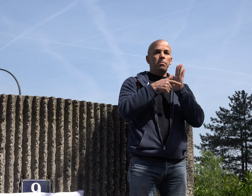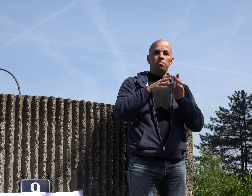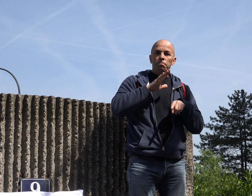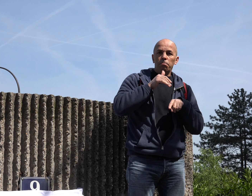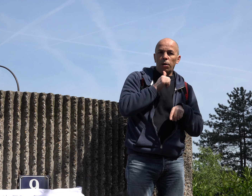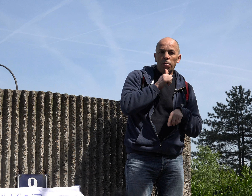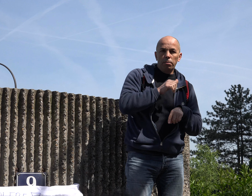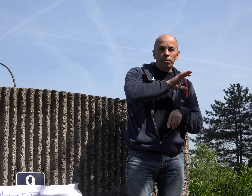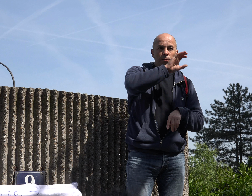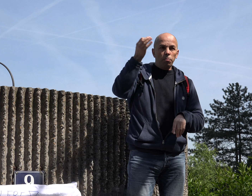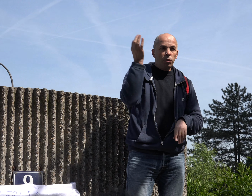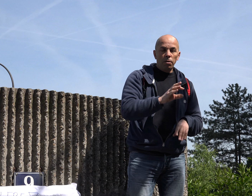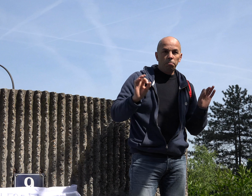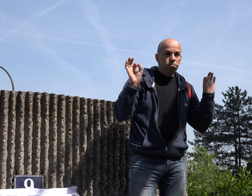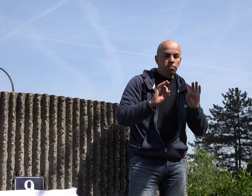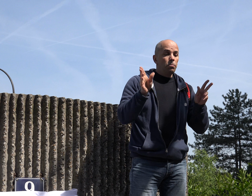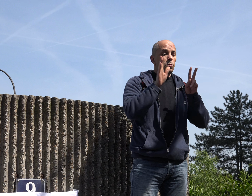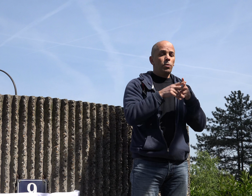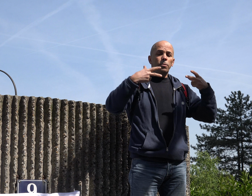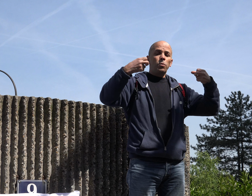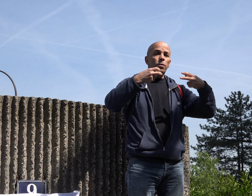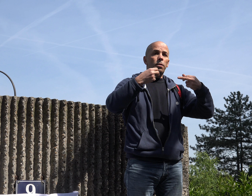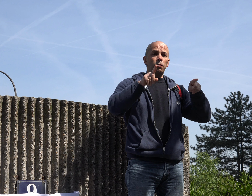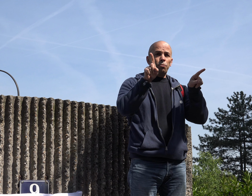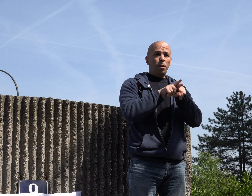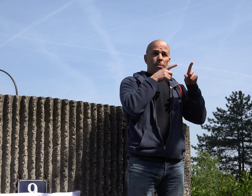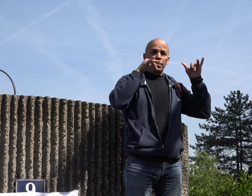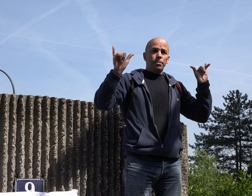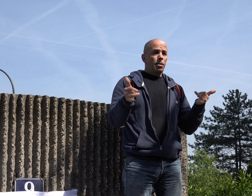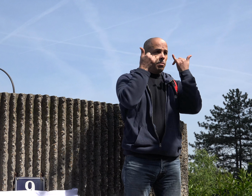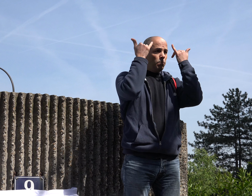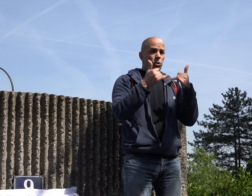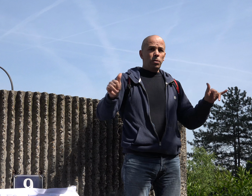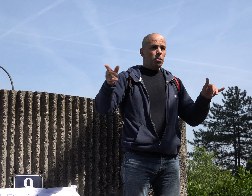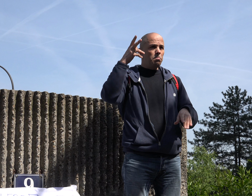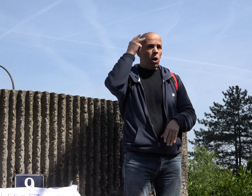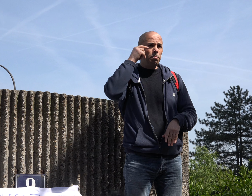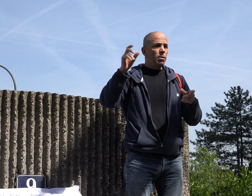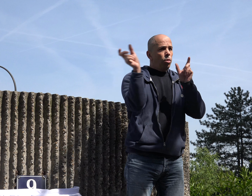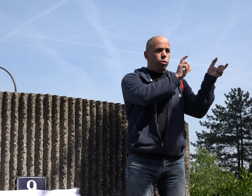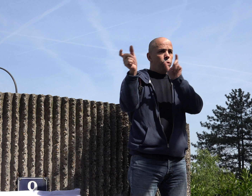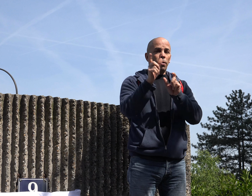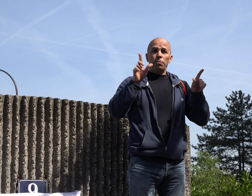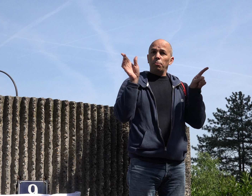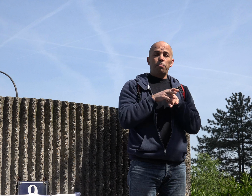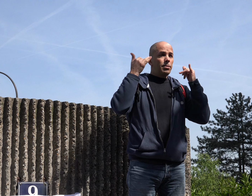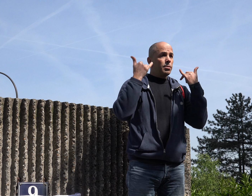a... Enfin, il n'y a pas eu encore de... Enfin, l'Europe a fait un décret, mais ça n'a pas été encore appliqué. Donc, au niveau